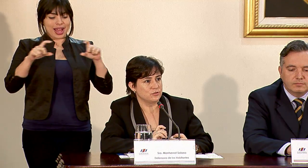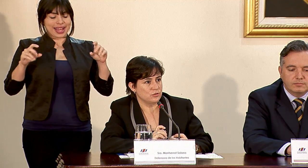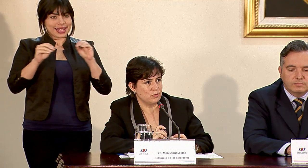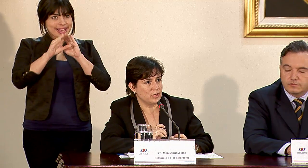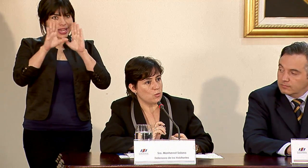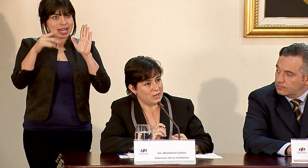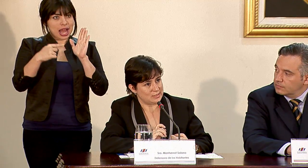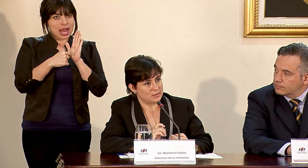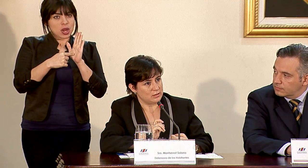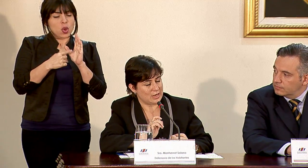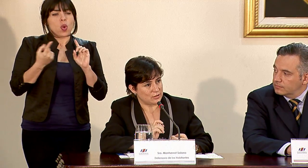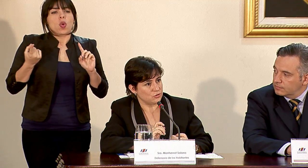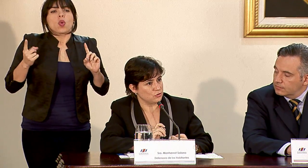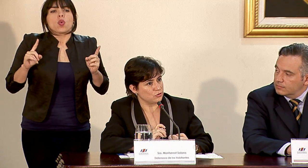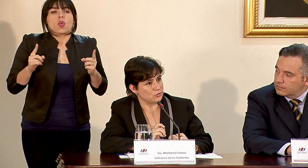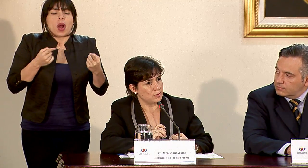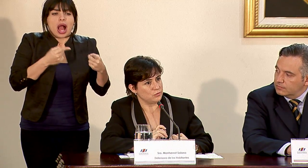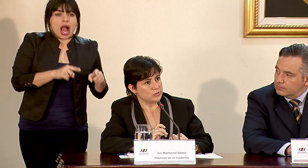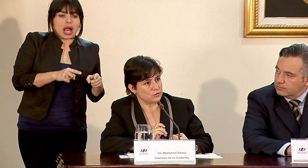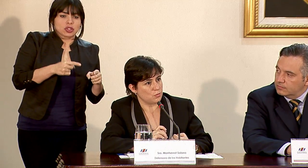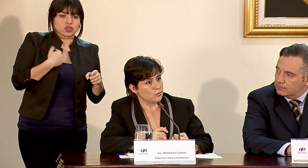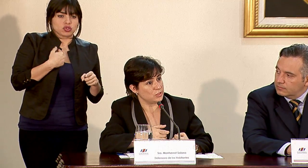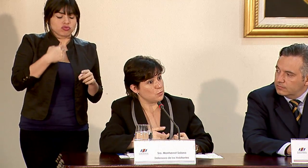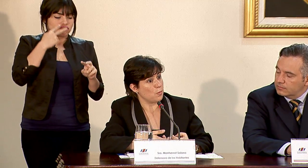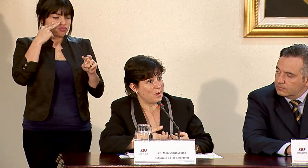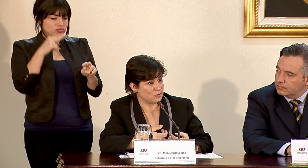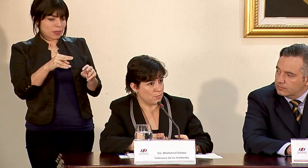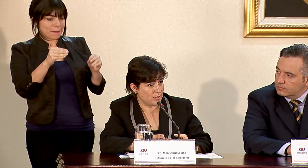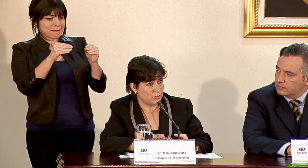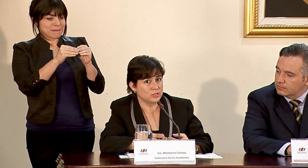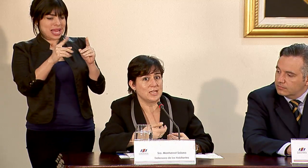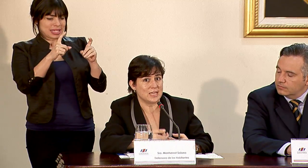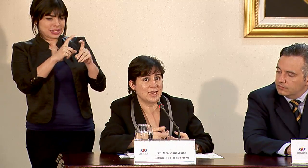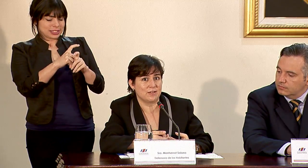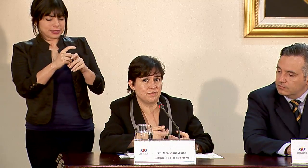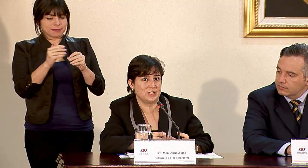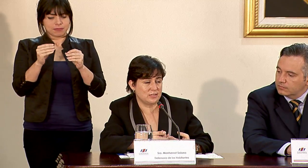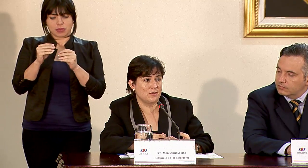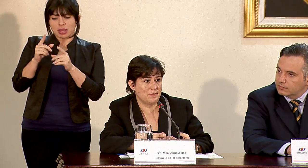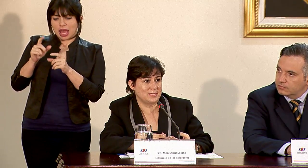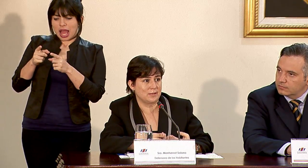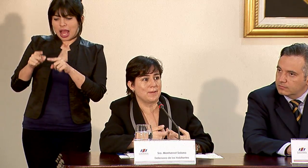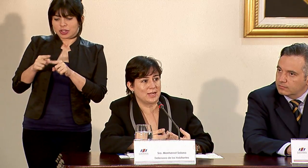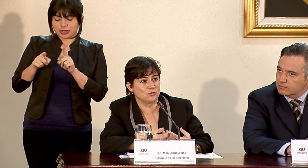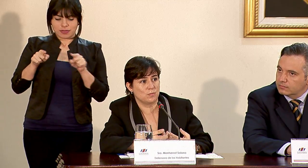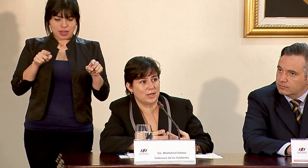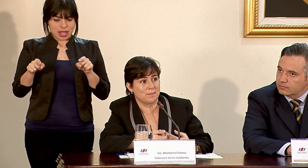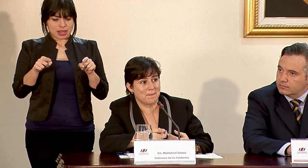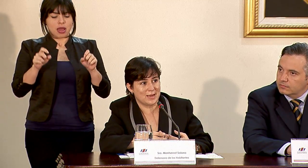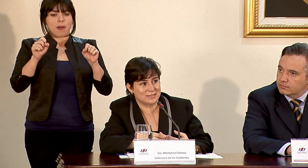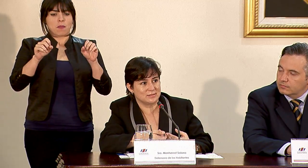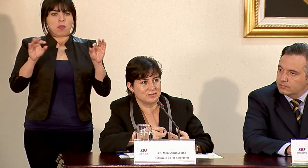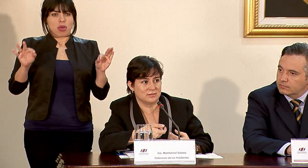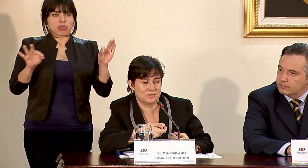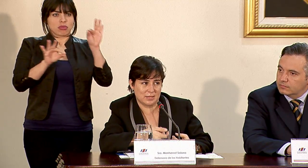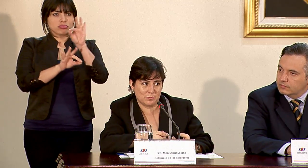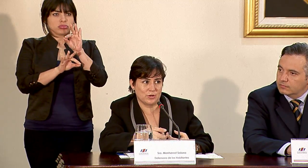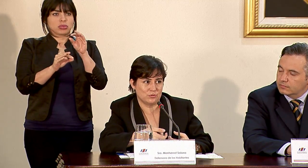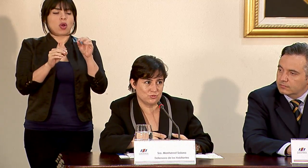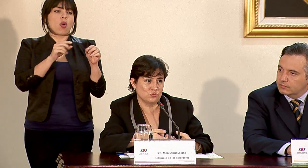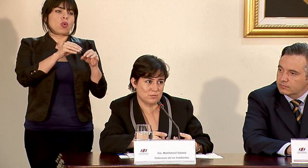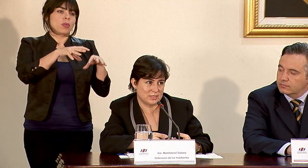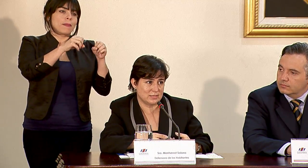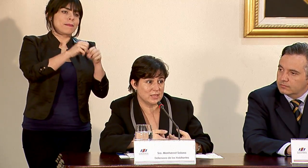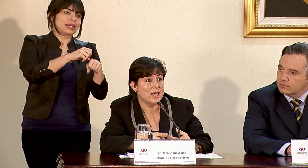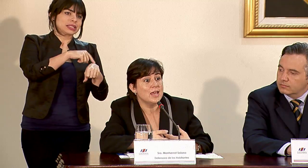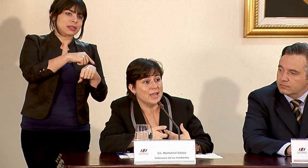sobre cuáles casos. Nosotros vemos que son muchísimo más complejos y que definitivamente van a tomar más tiempo